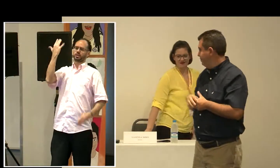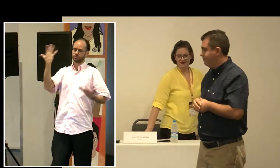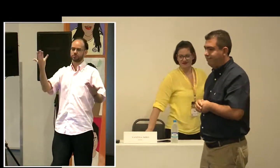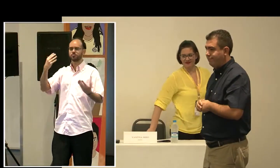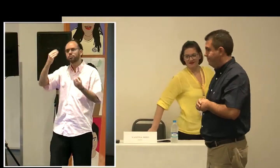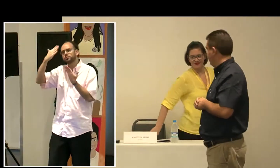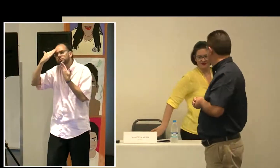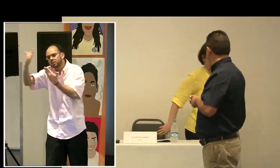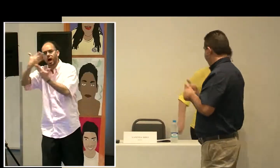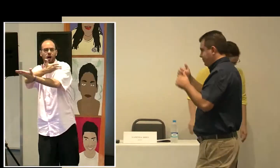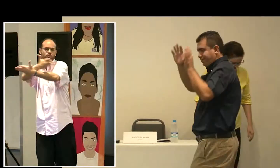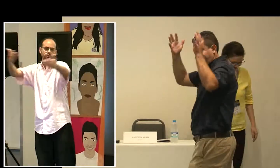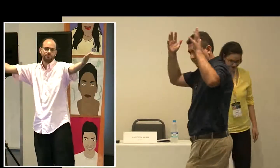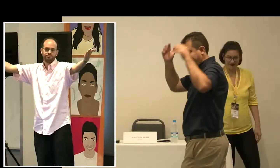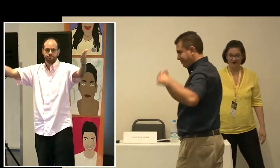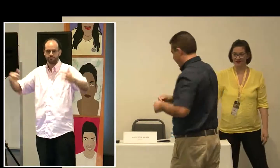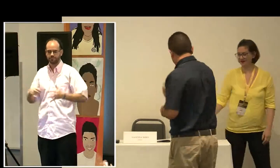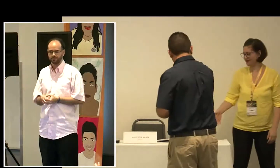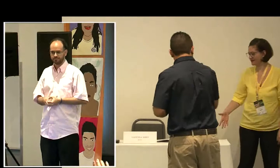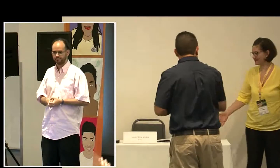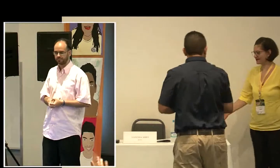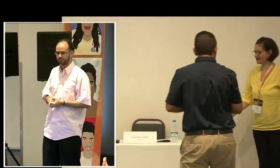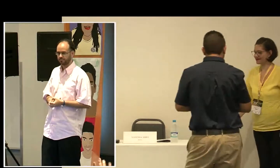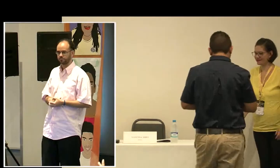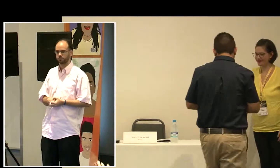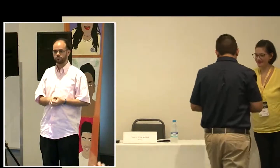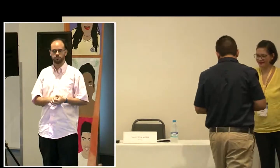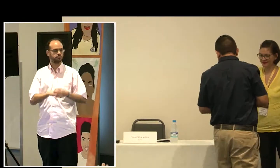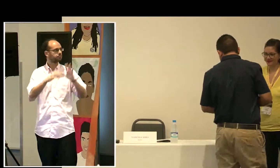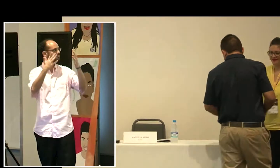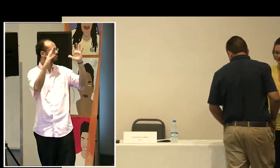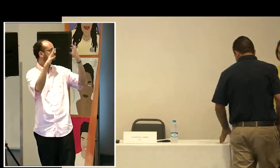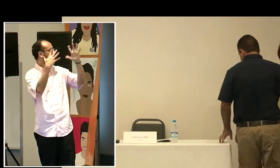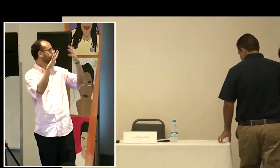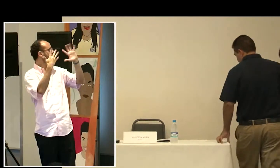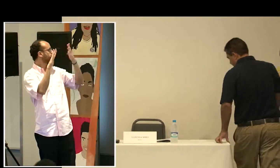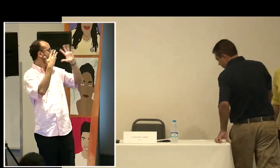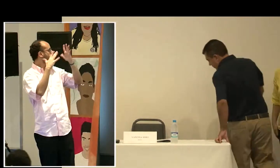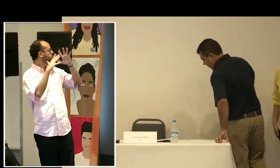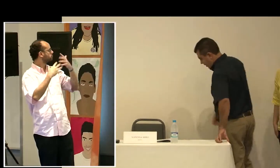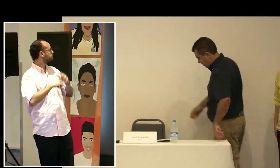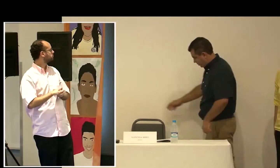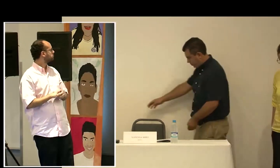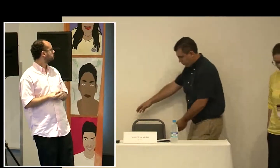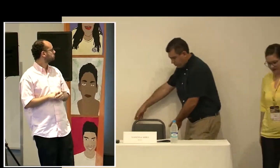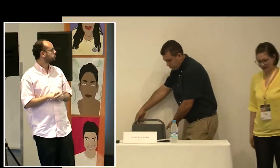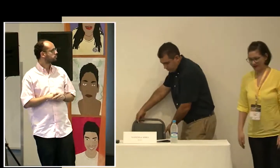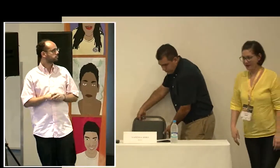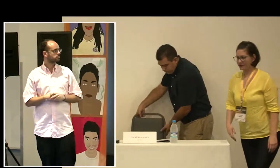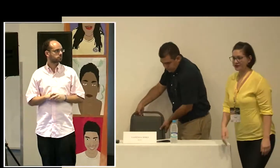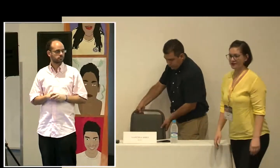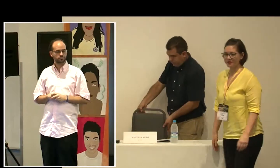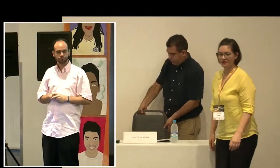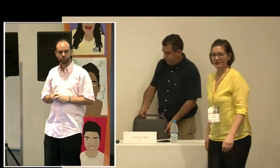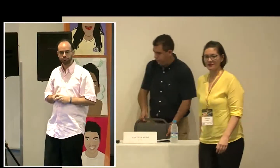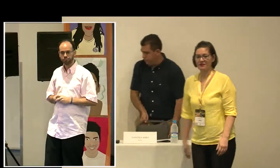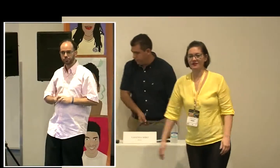que todos pudessem ter acesso. Obrigado a todos pela atenção e tenham uma boa tarde. Esse é o meu contato.